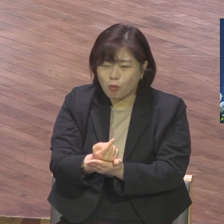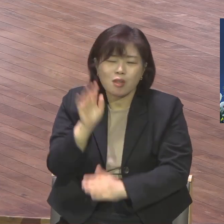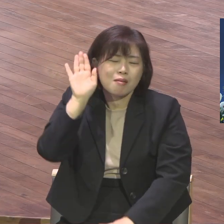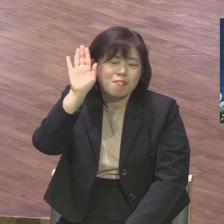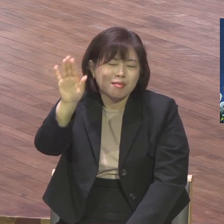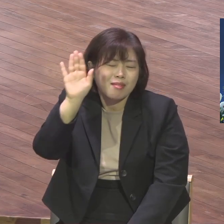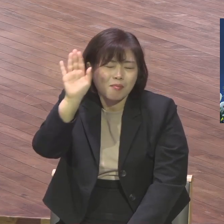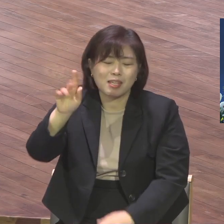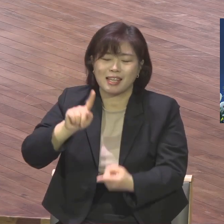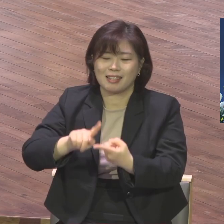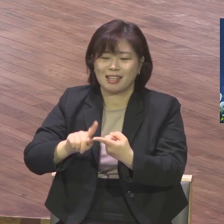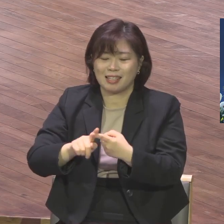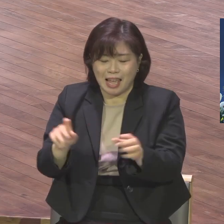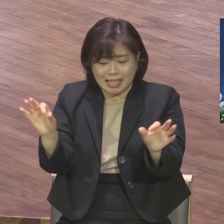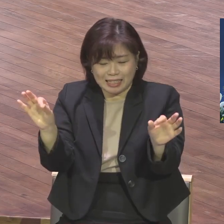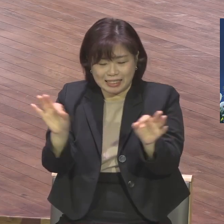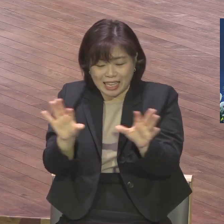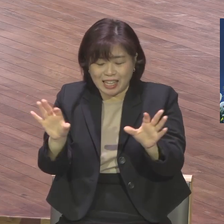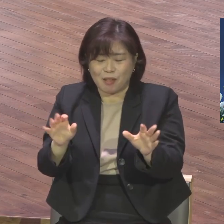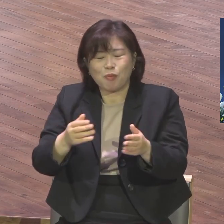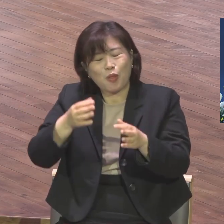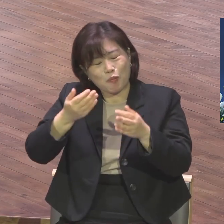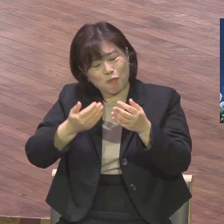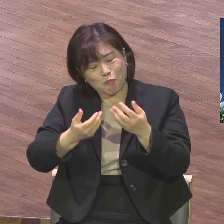미래를 잠시 영화의